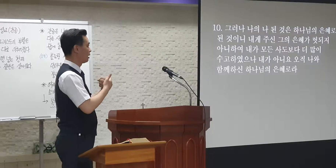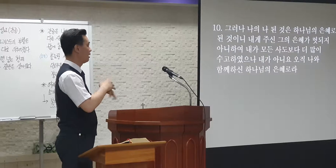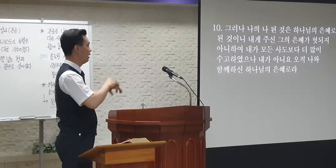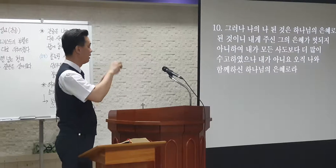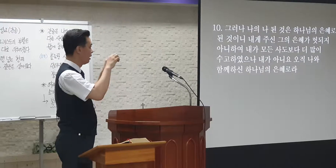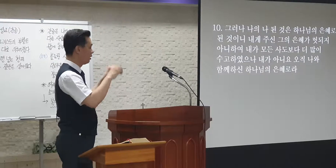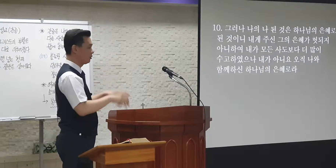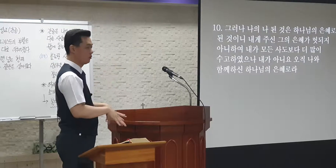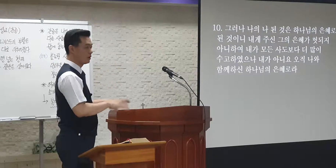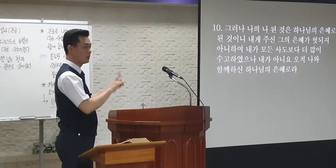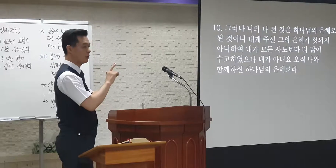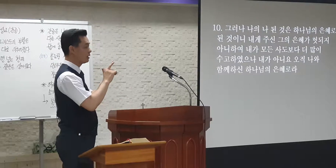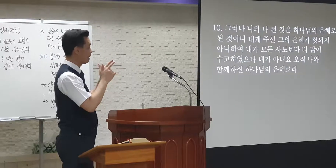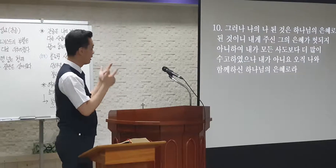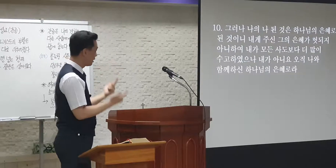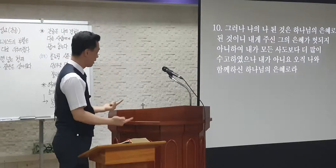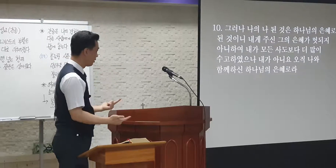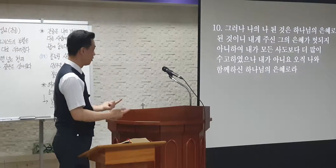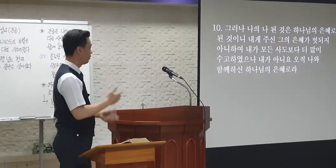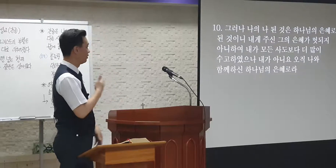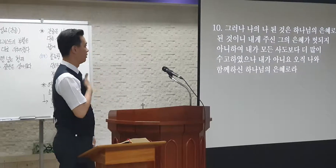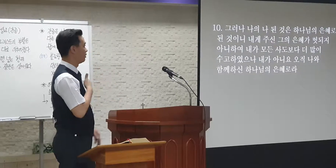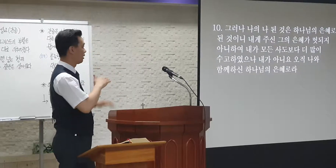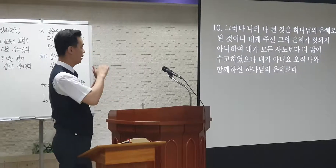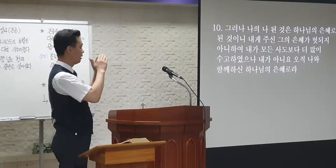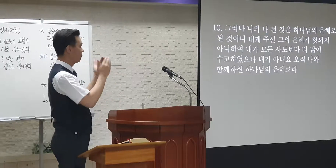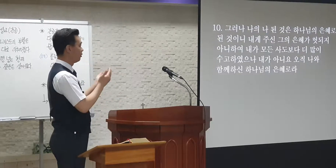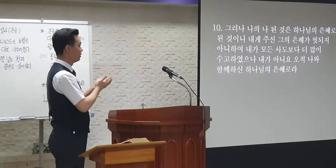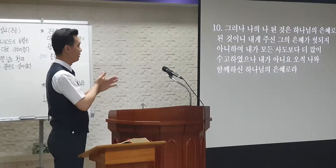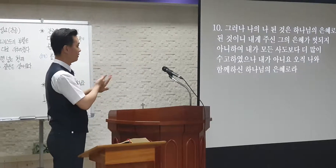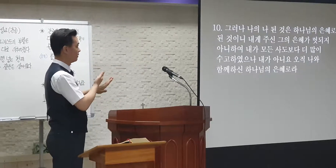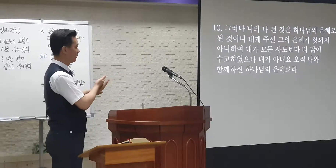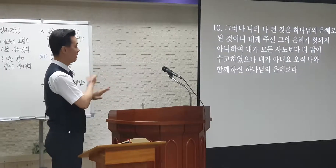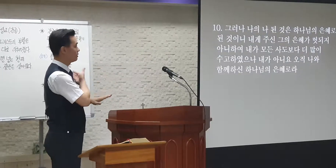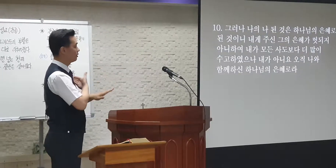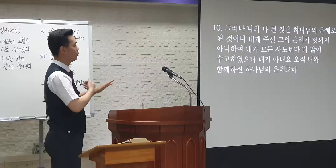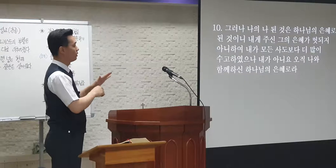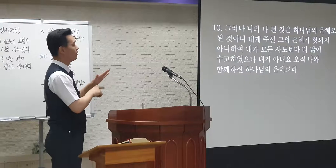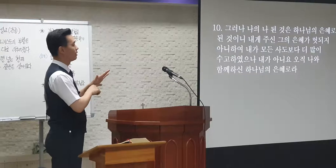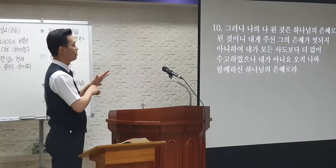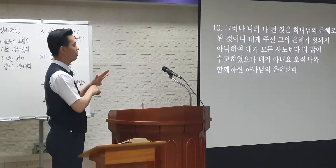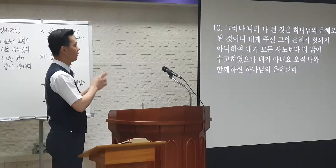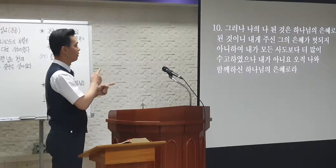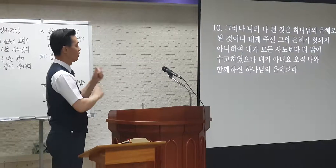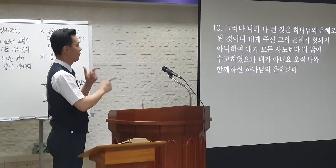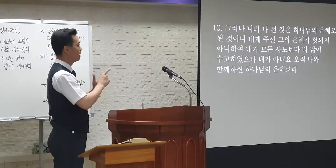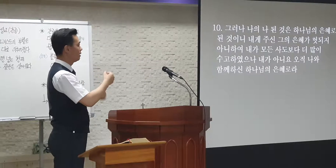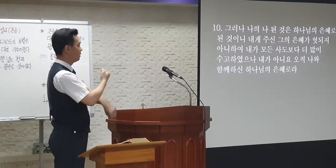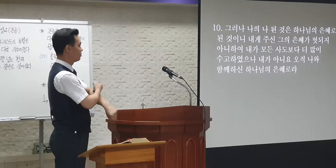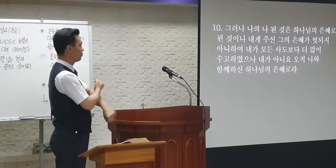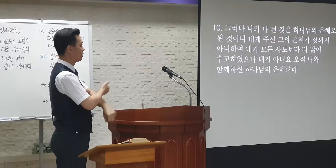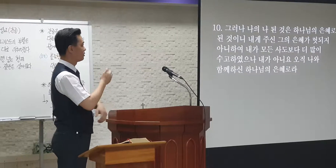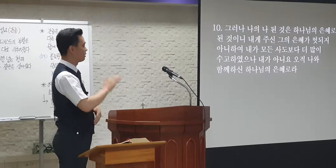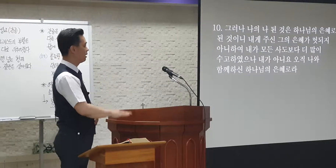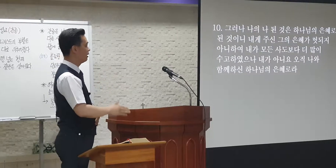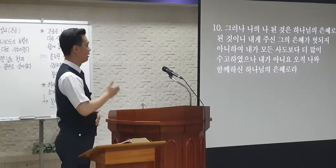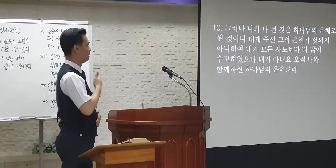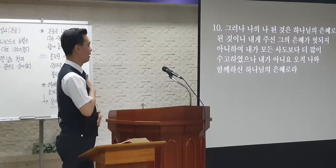은혜가 헛되지 아니하여 내가 모든 다른 사도보다 이 말이죠 더 많이 수고하였으나